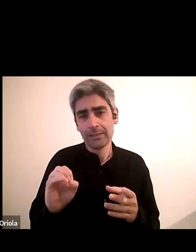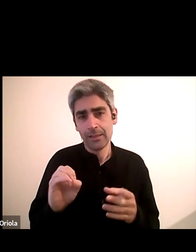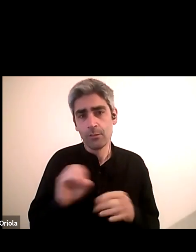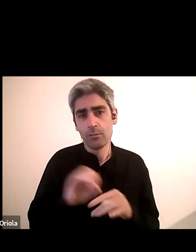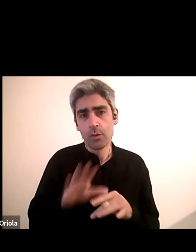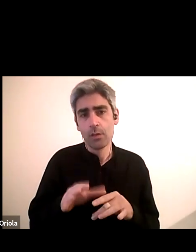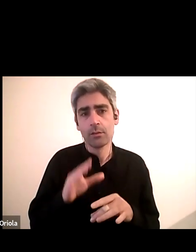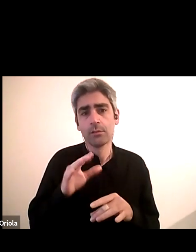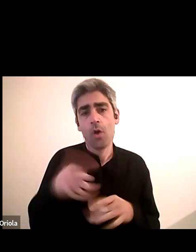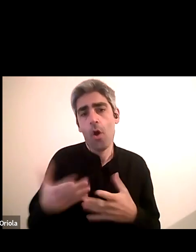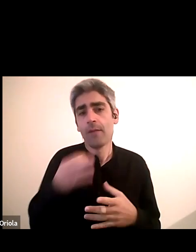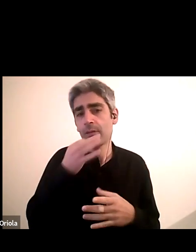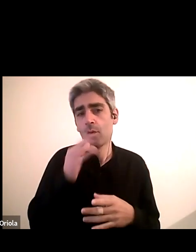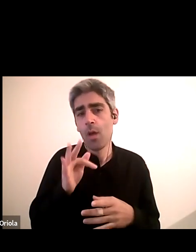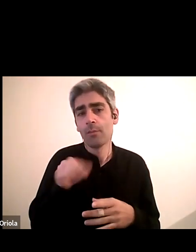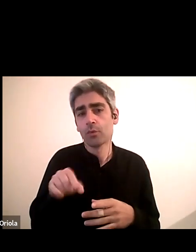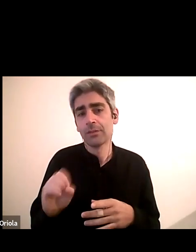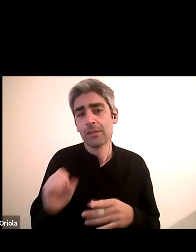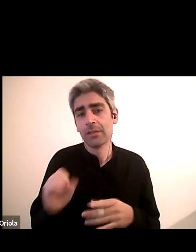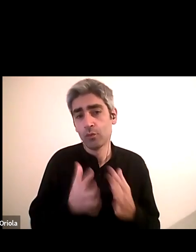indústria 4.0,